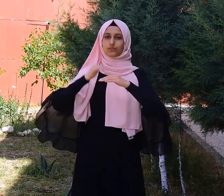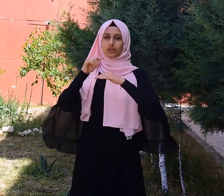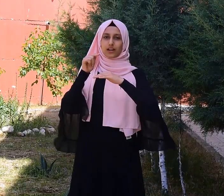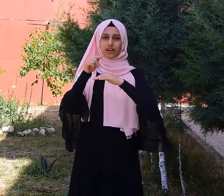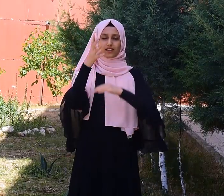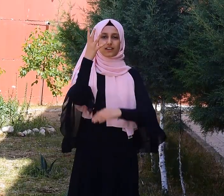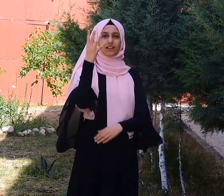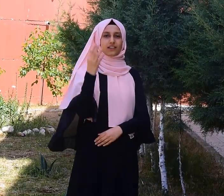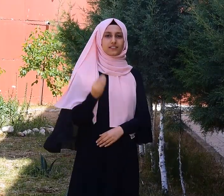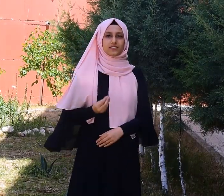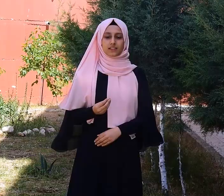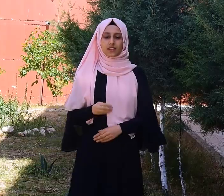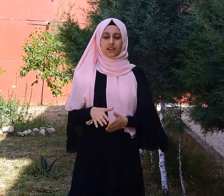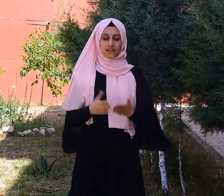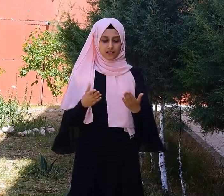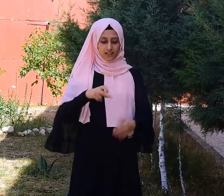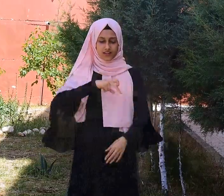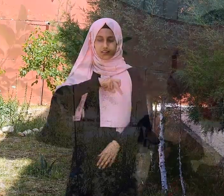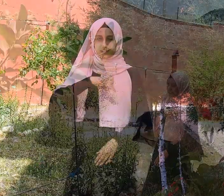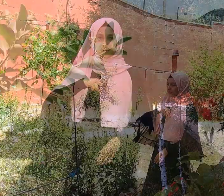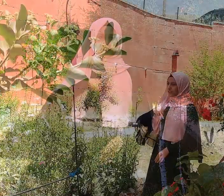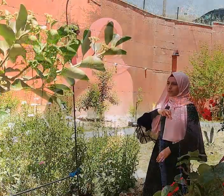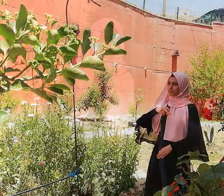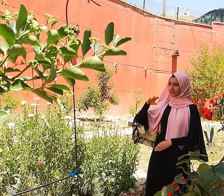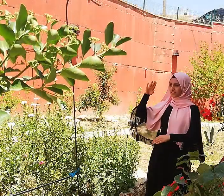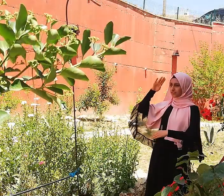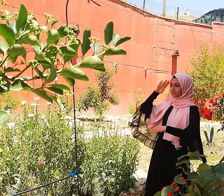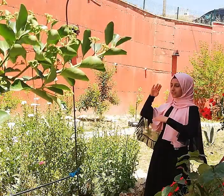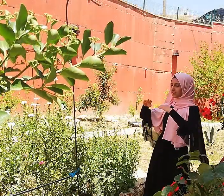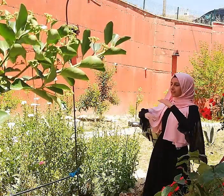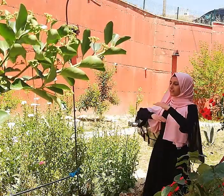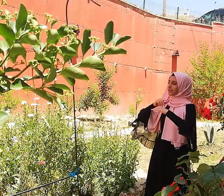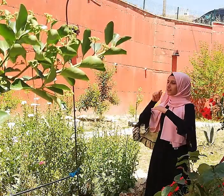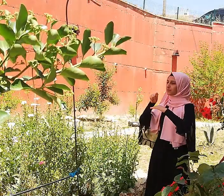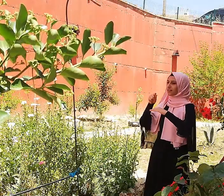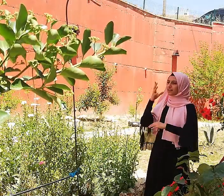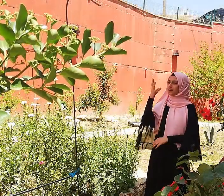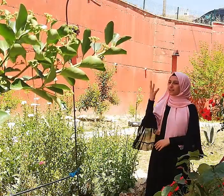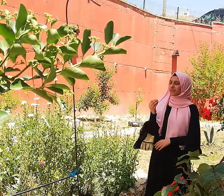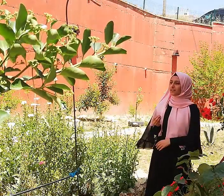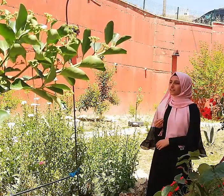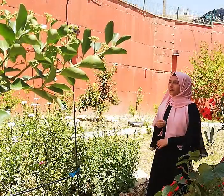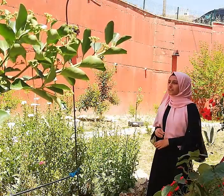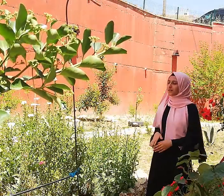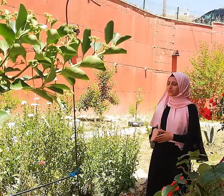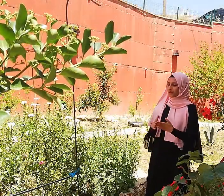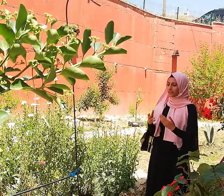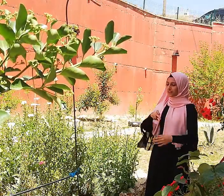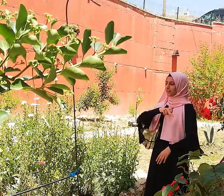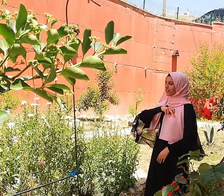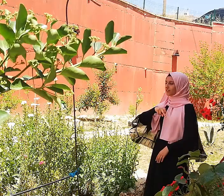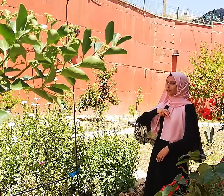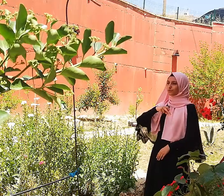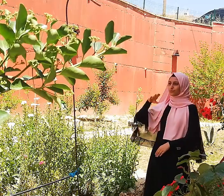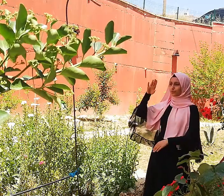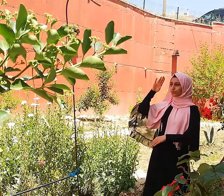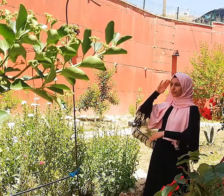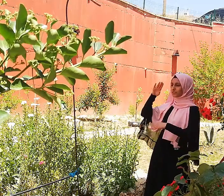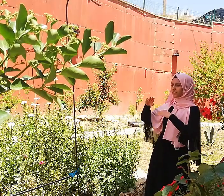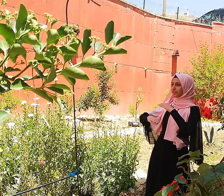Salavatullah aleyke. Ya Nabi selam aleyke. Ya Rasul